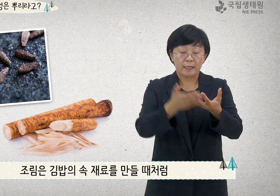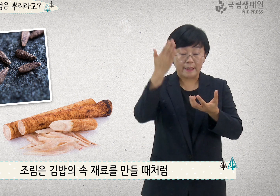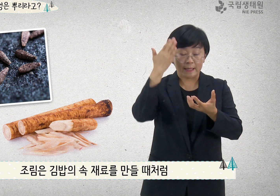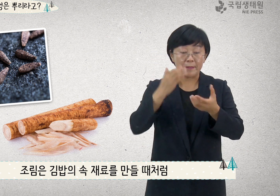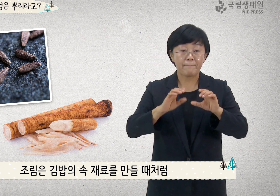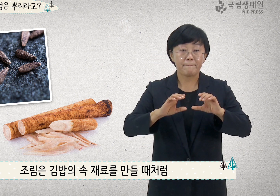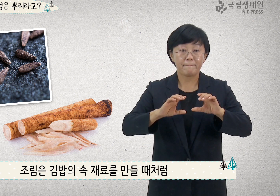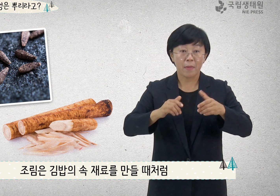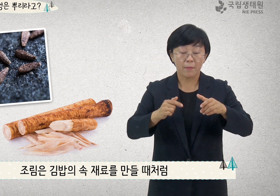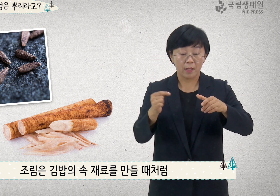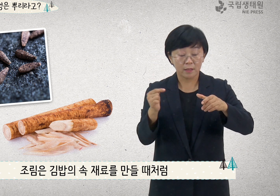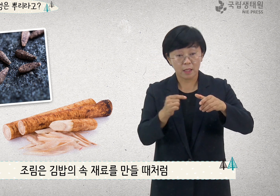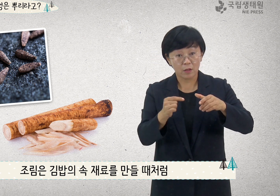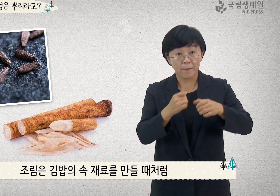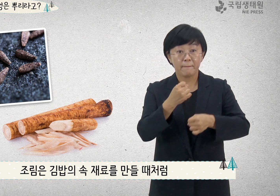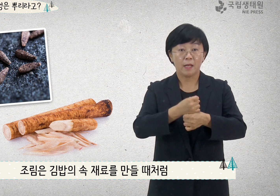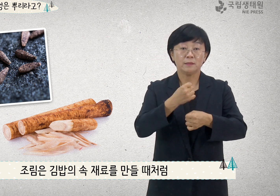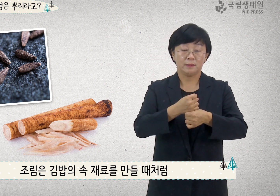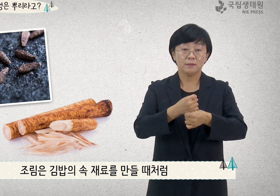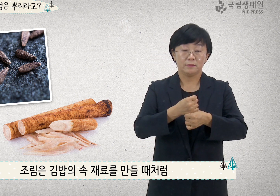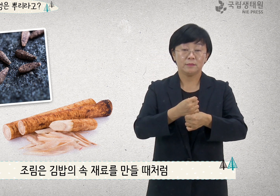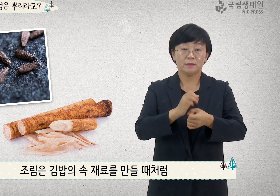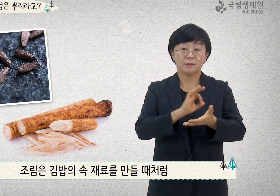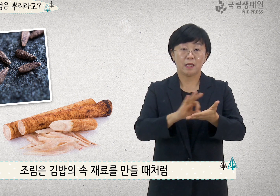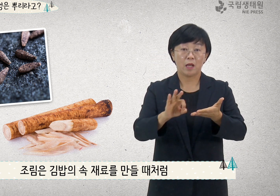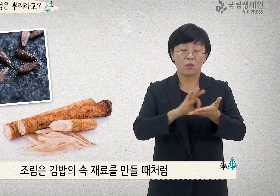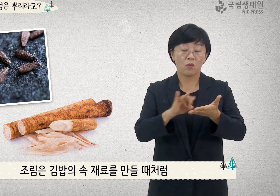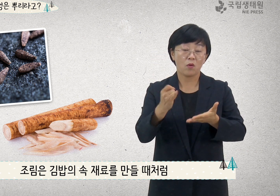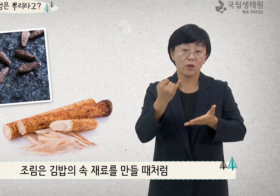조림은 김밥의 속재료를 만들 때처럼